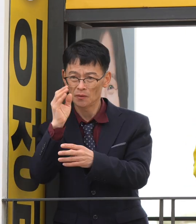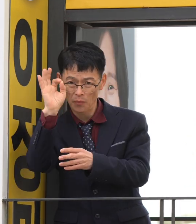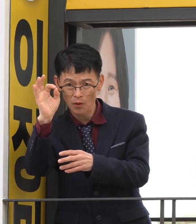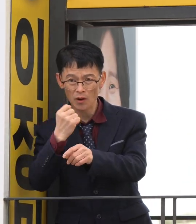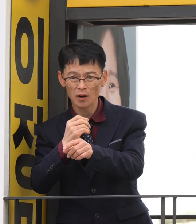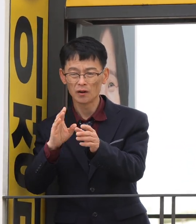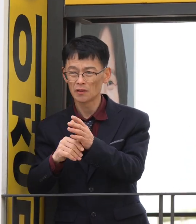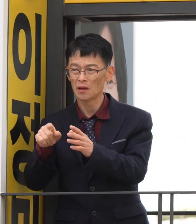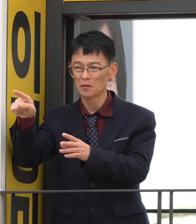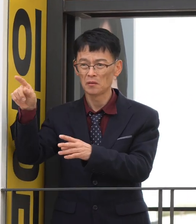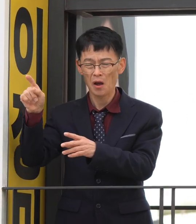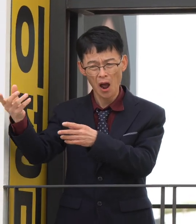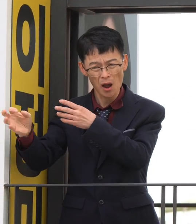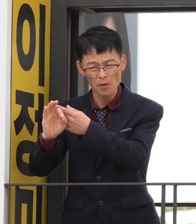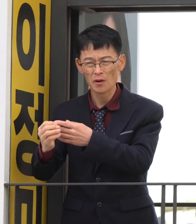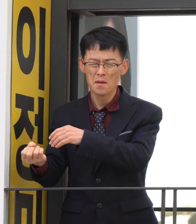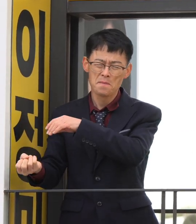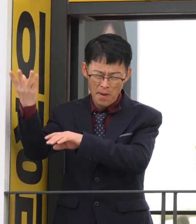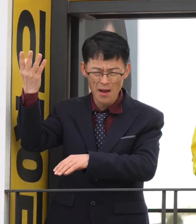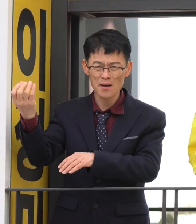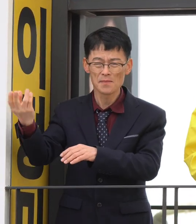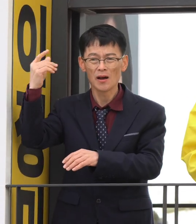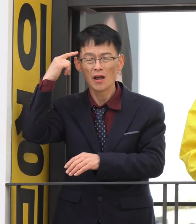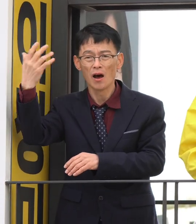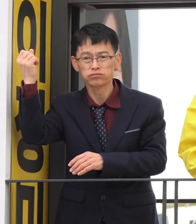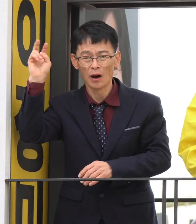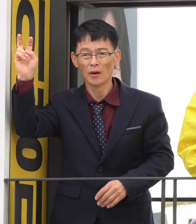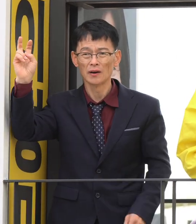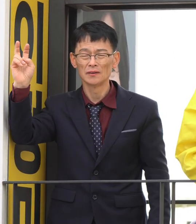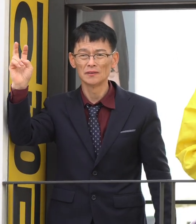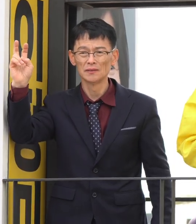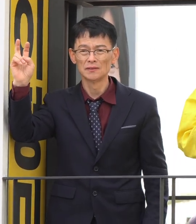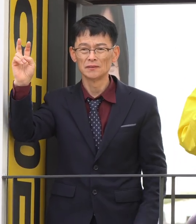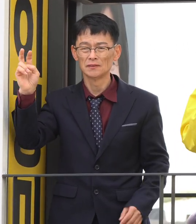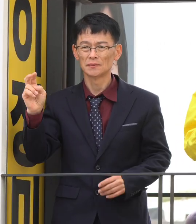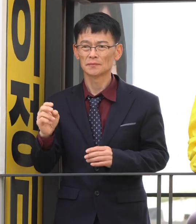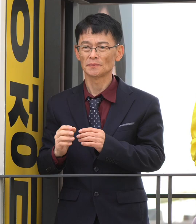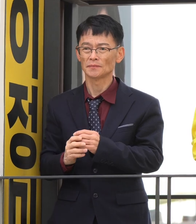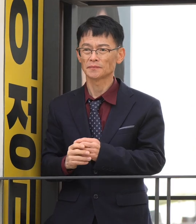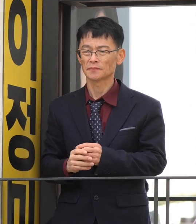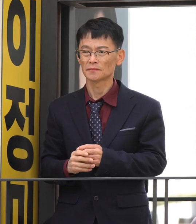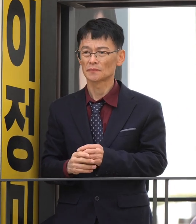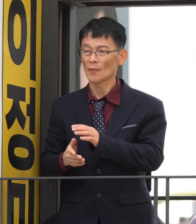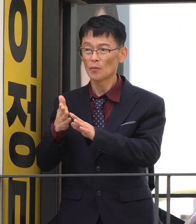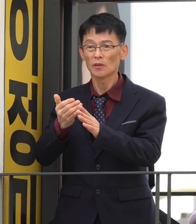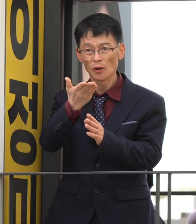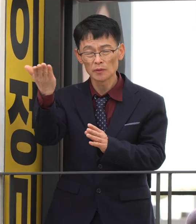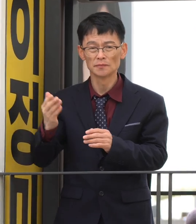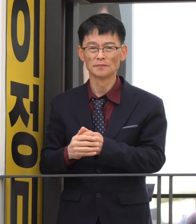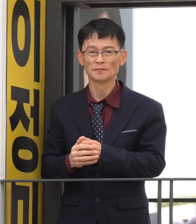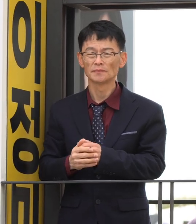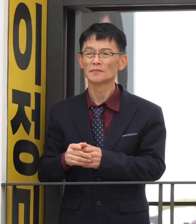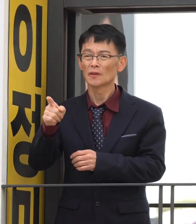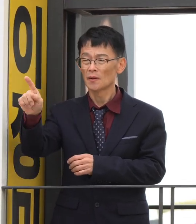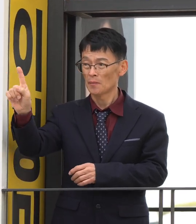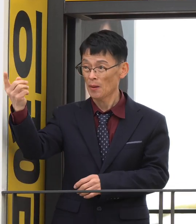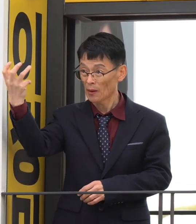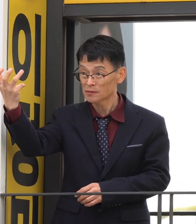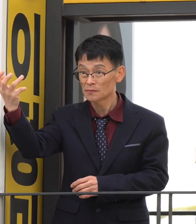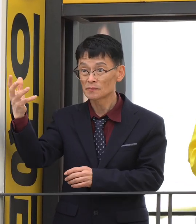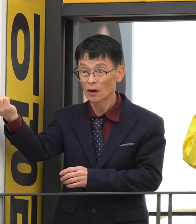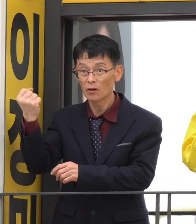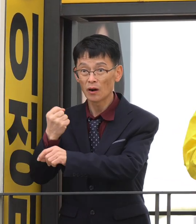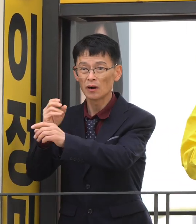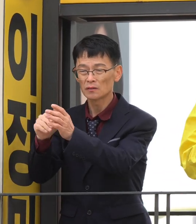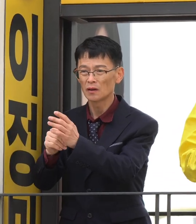언론에서 집권 여당의 압승을 예측하고 있습니다. 주민 여러분, 그